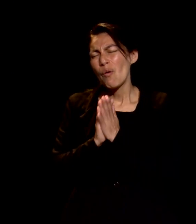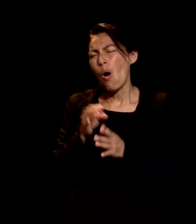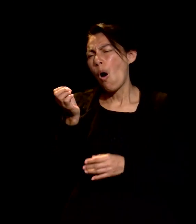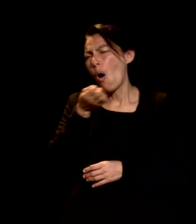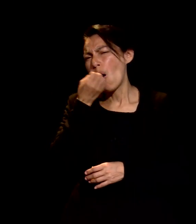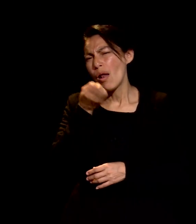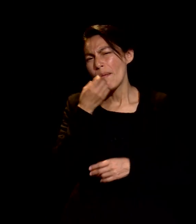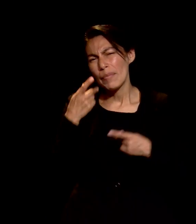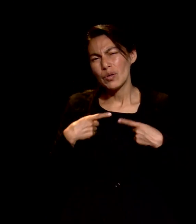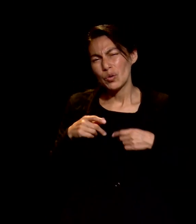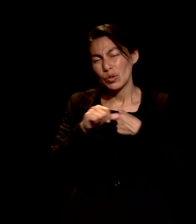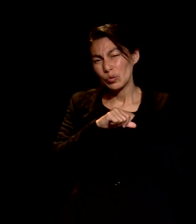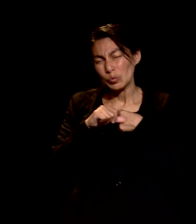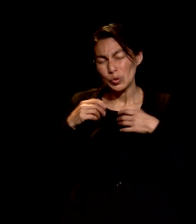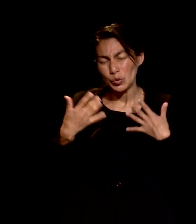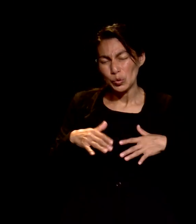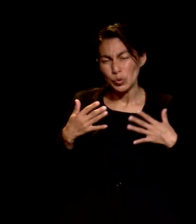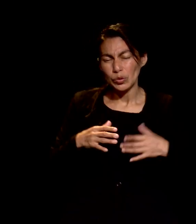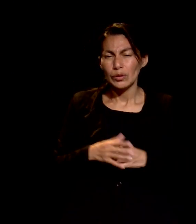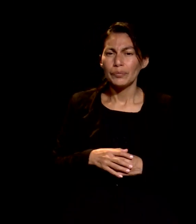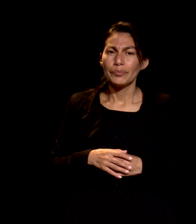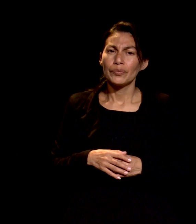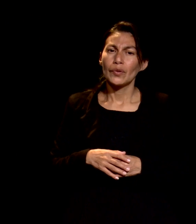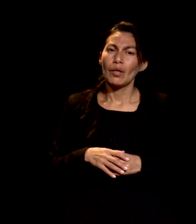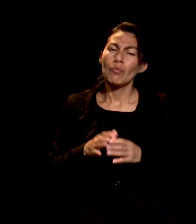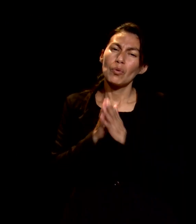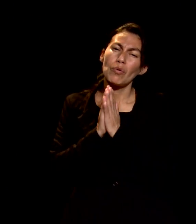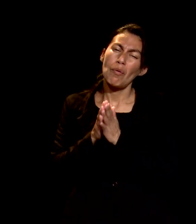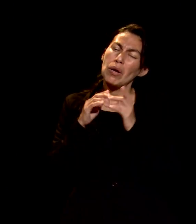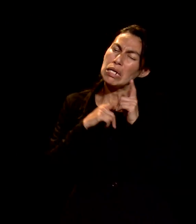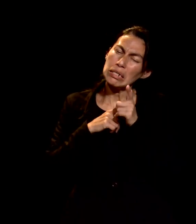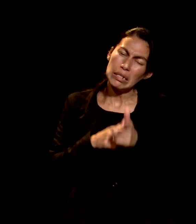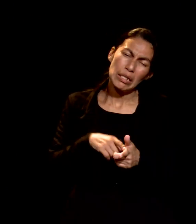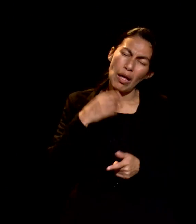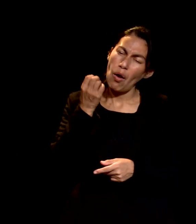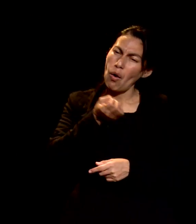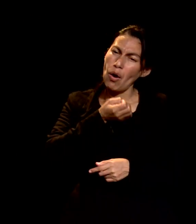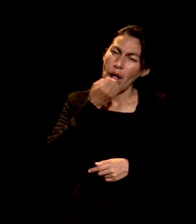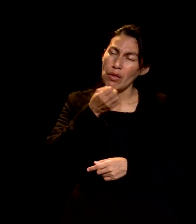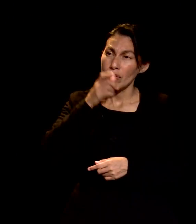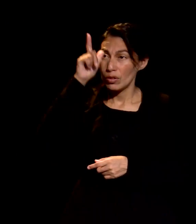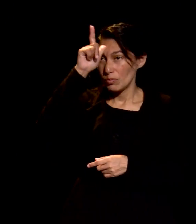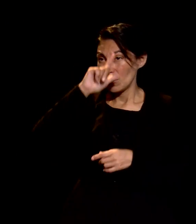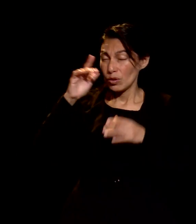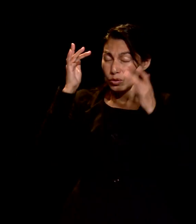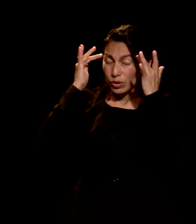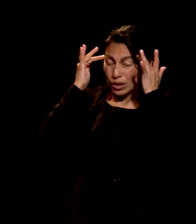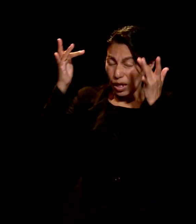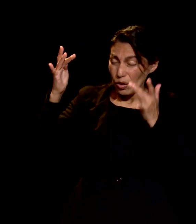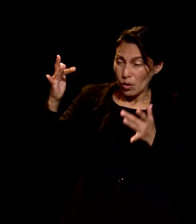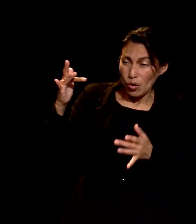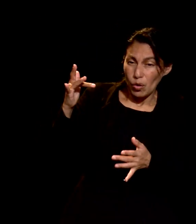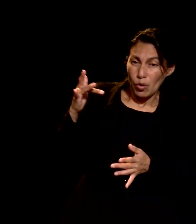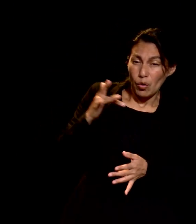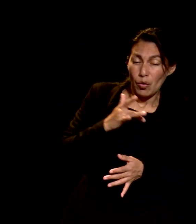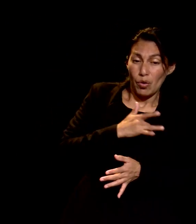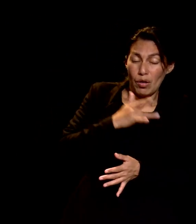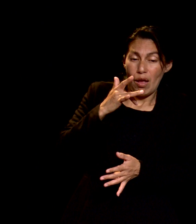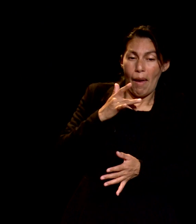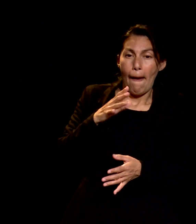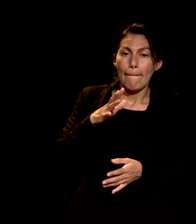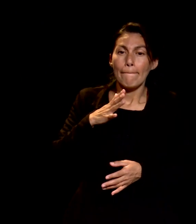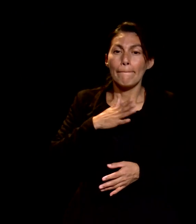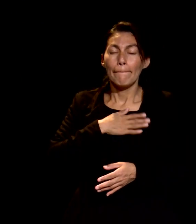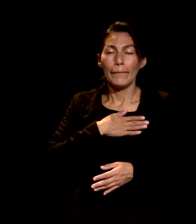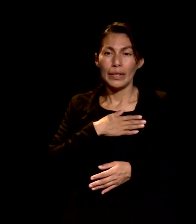Muchas gracias por sus oraciones Por favor sigan orando Por el Espíritu Santo Toque los corazones